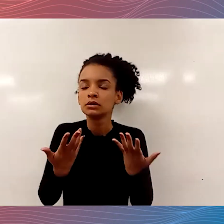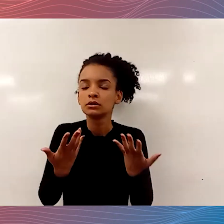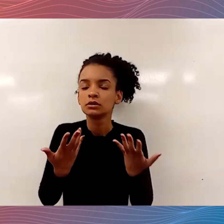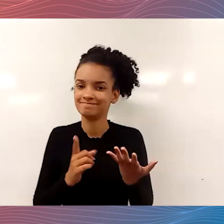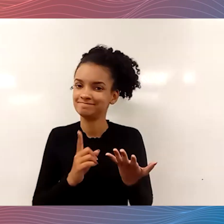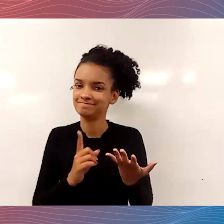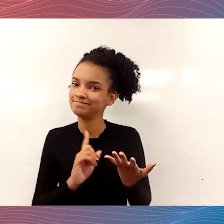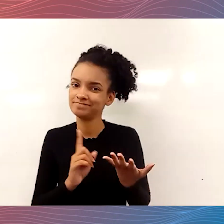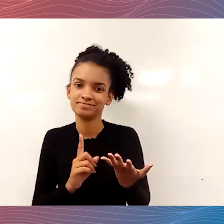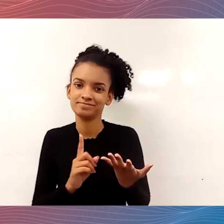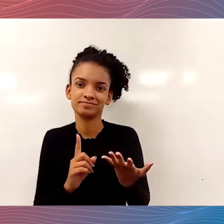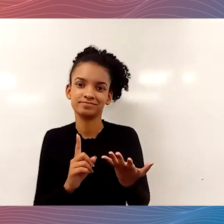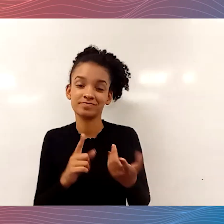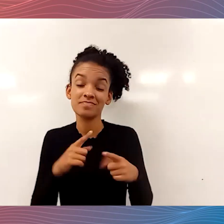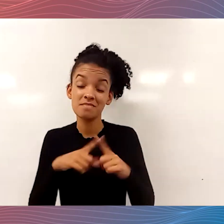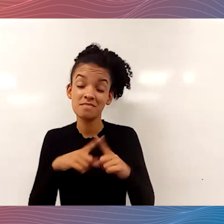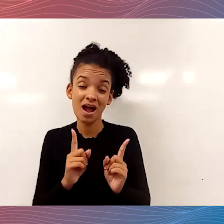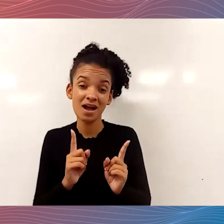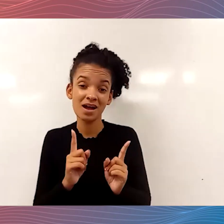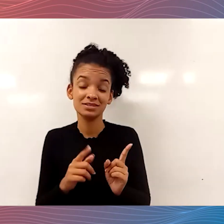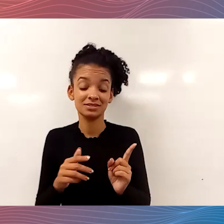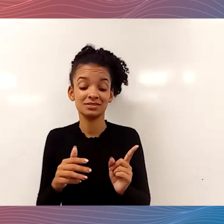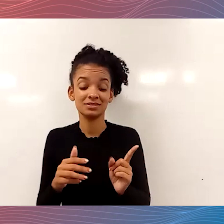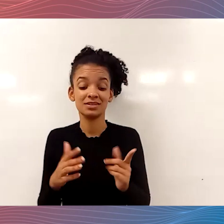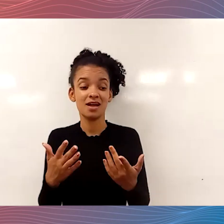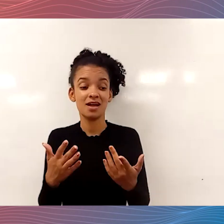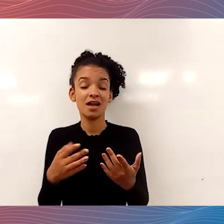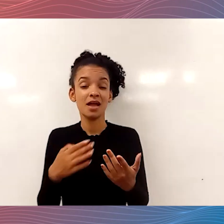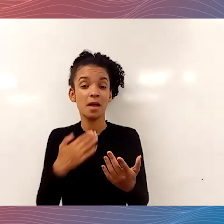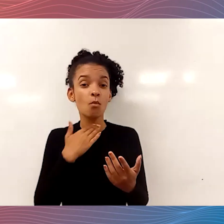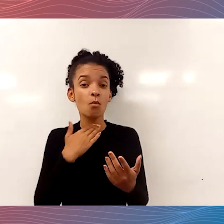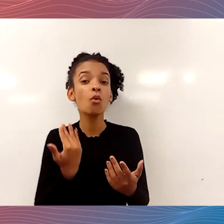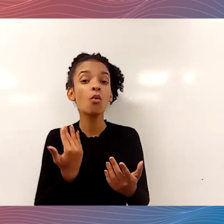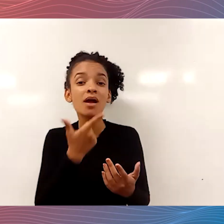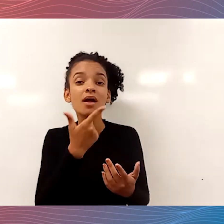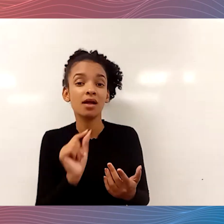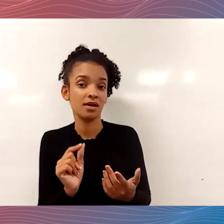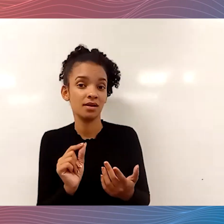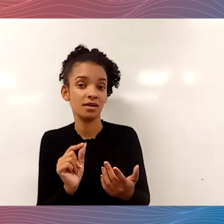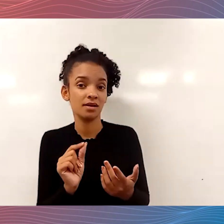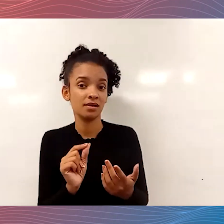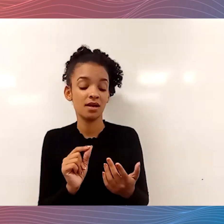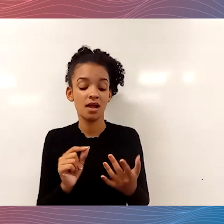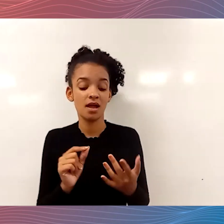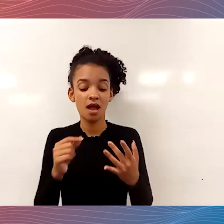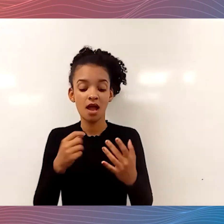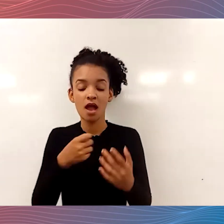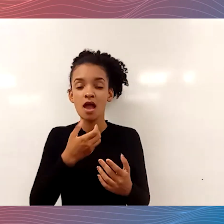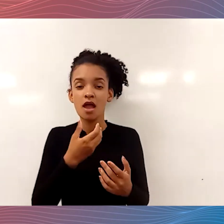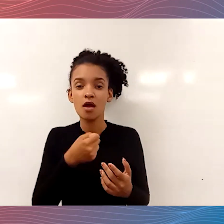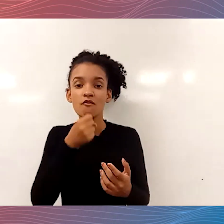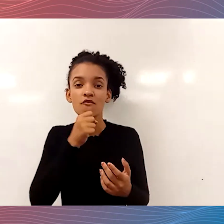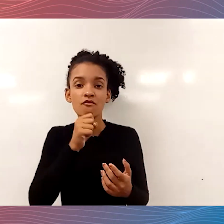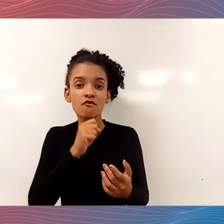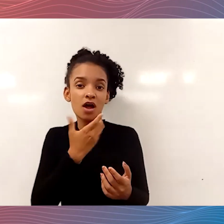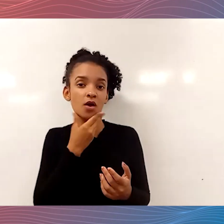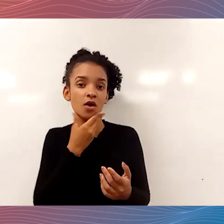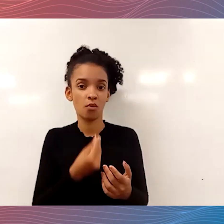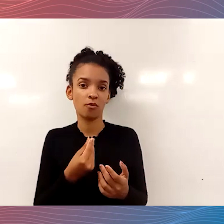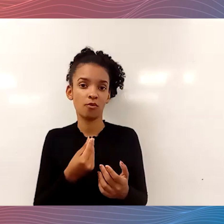homem natural. Quem vai se afogar, irmãos, é a sua força humana